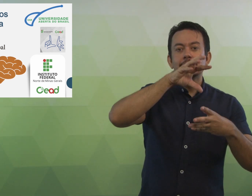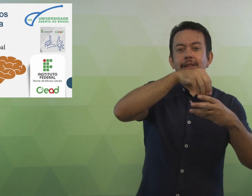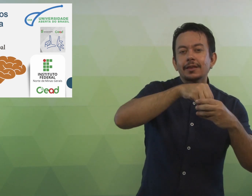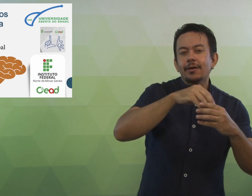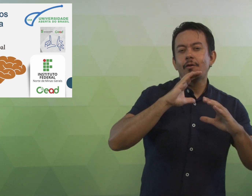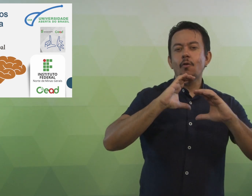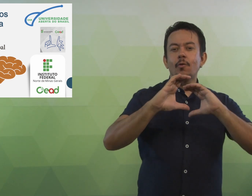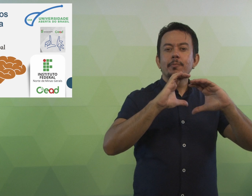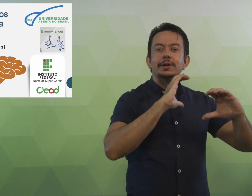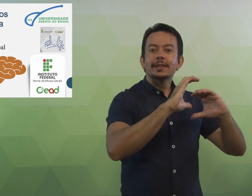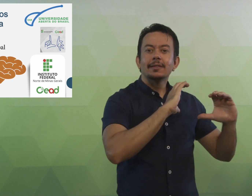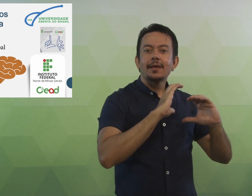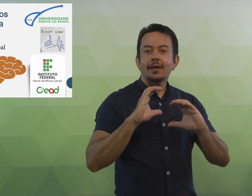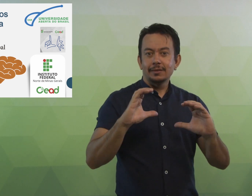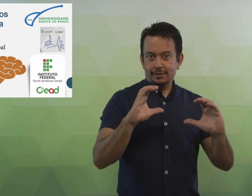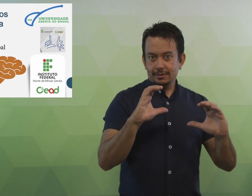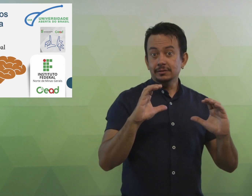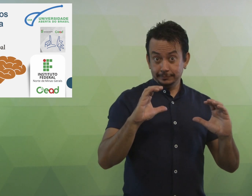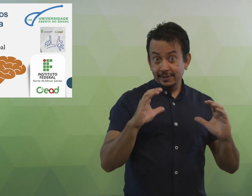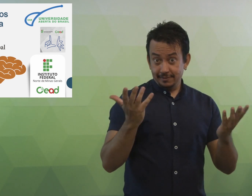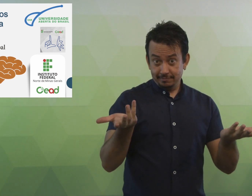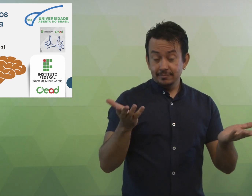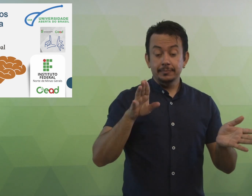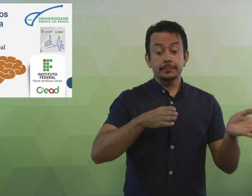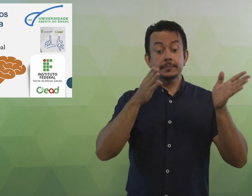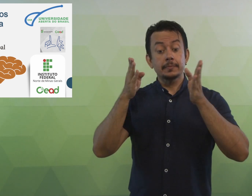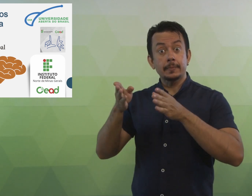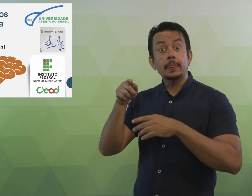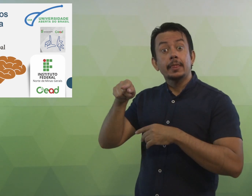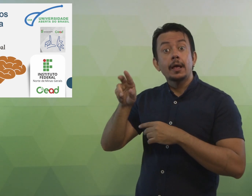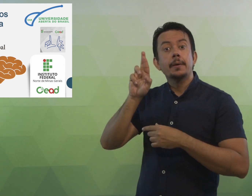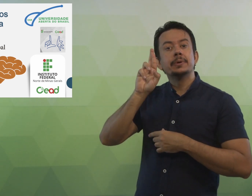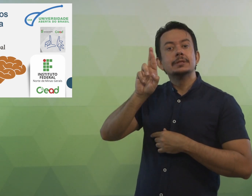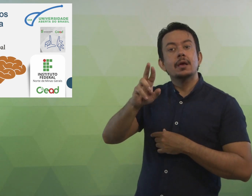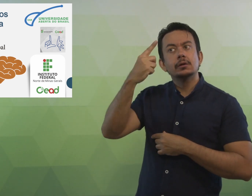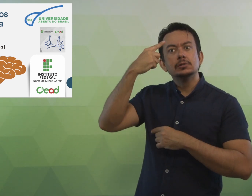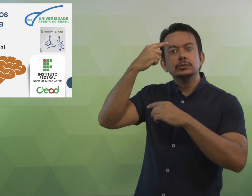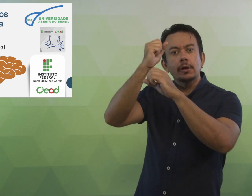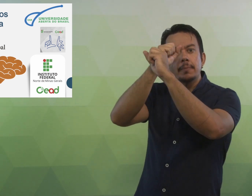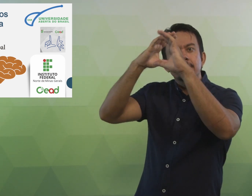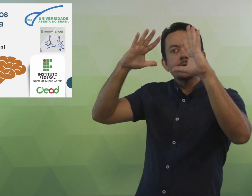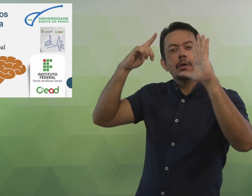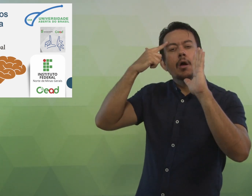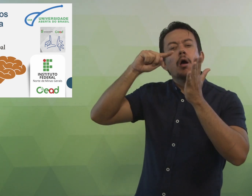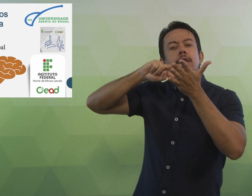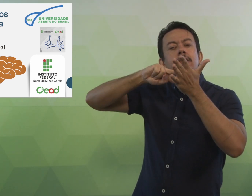está relacionado à linguagem verbal de comunicação.